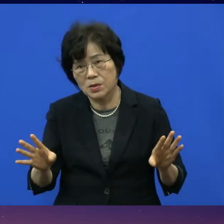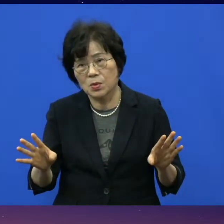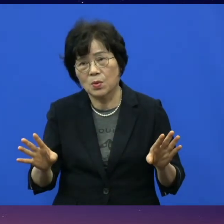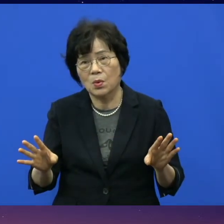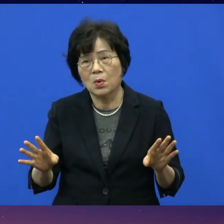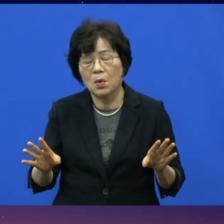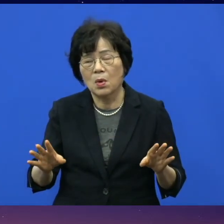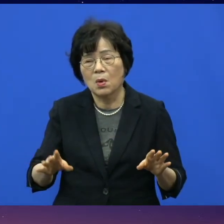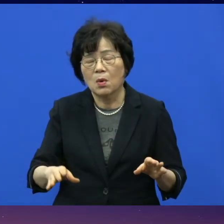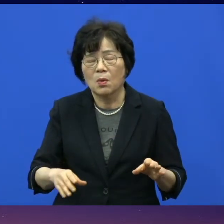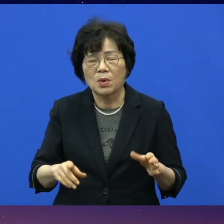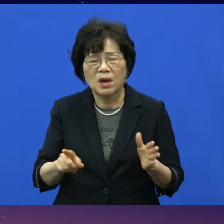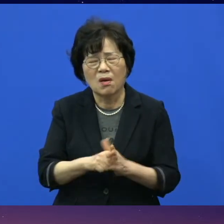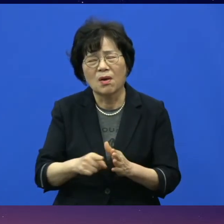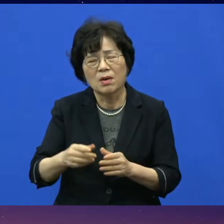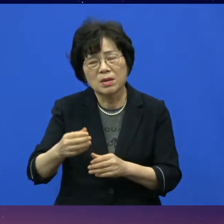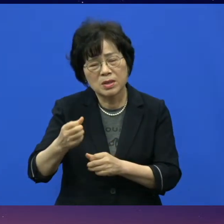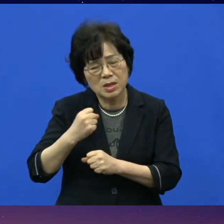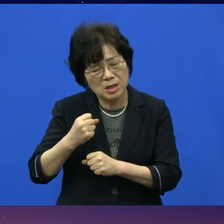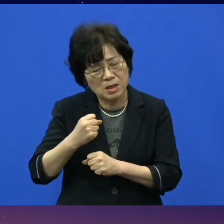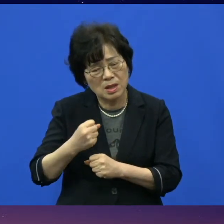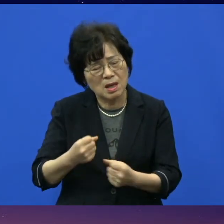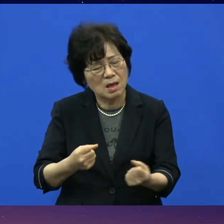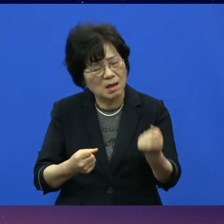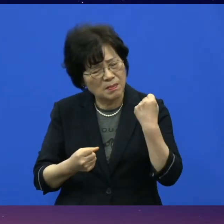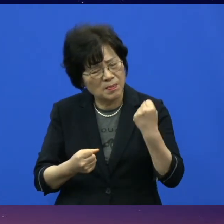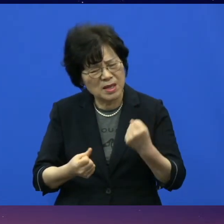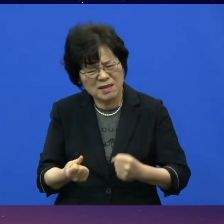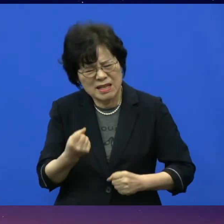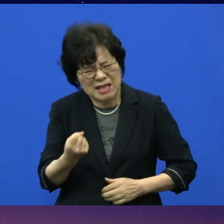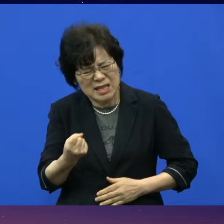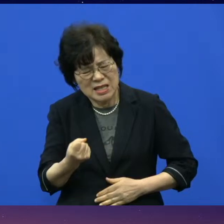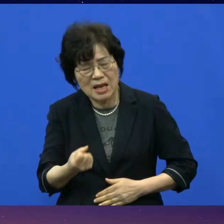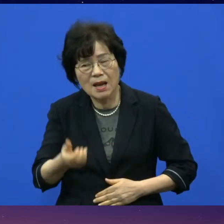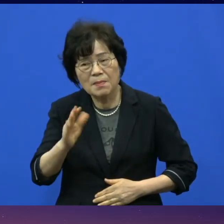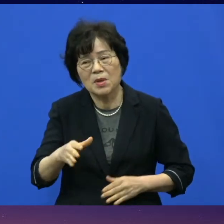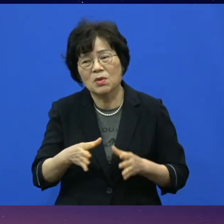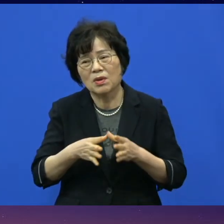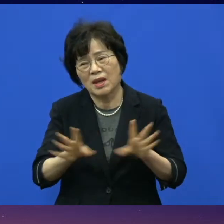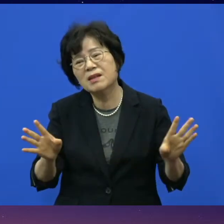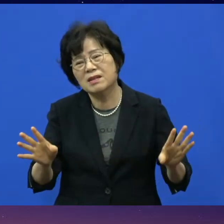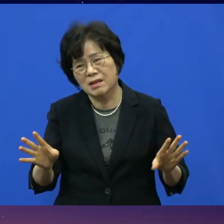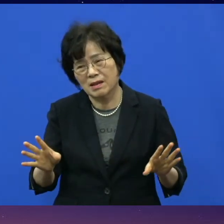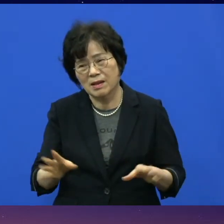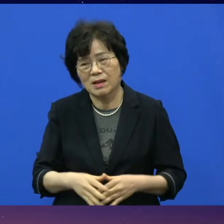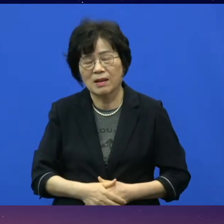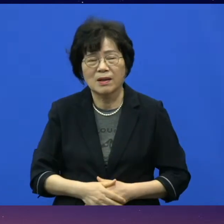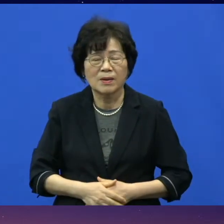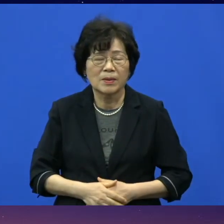우리의 의지도 잘 깨어져요. 막 주먹을 쥐고 이래도 그 의지가 오래 안 갑니다.